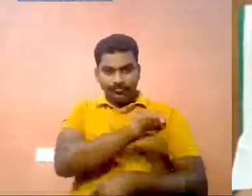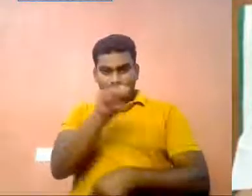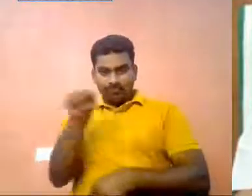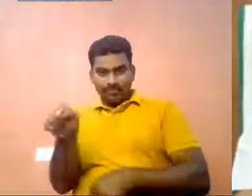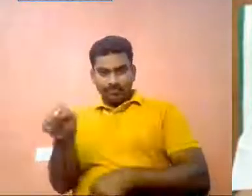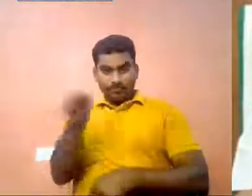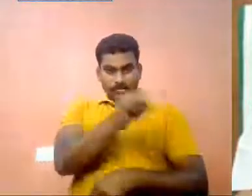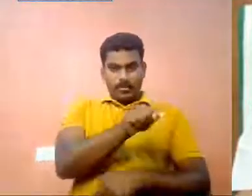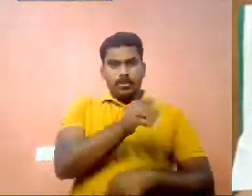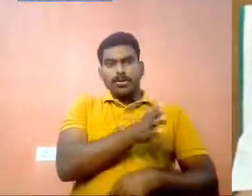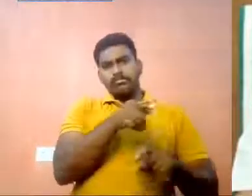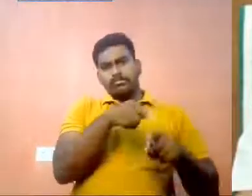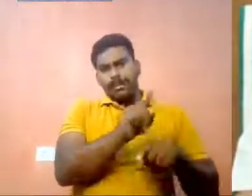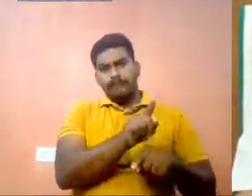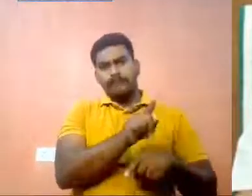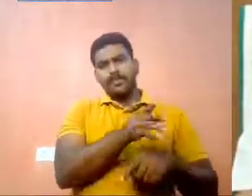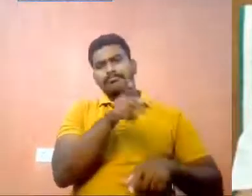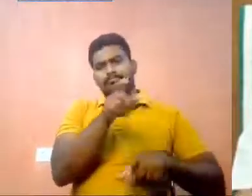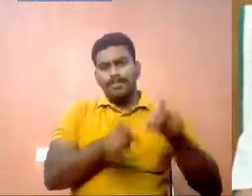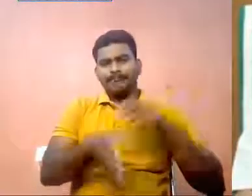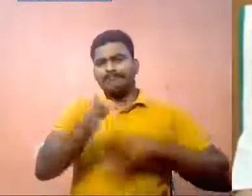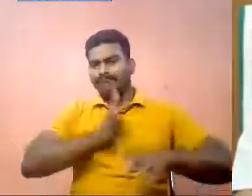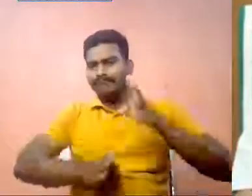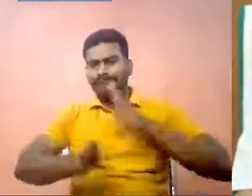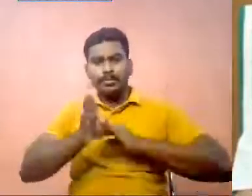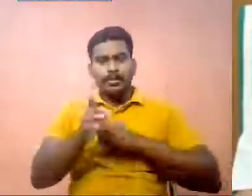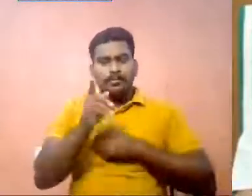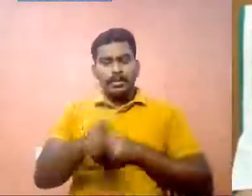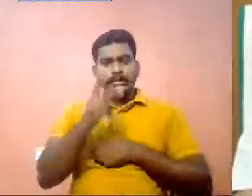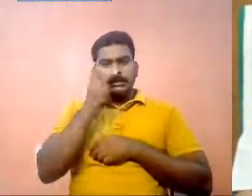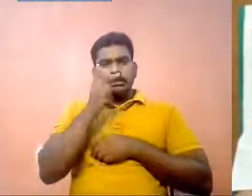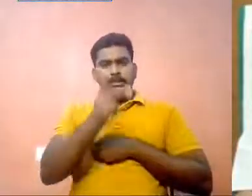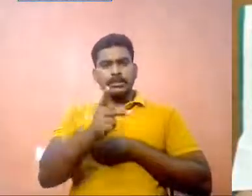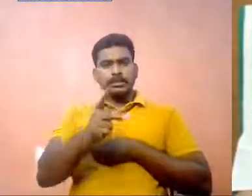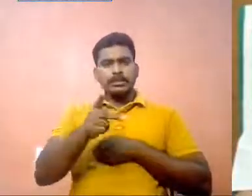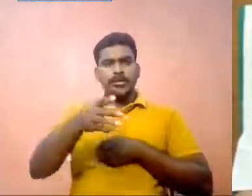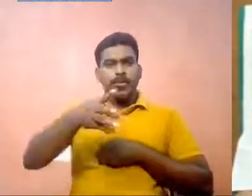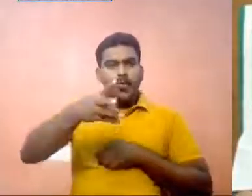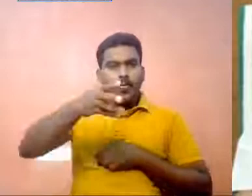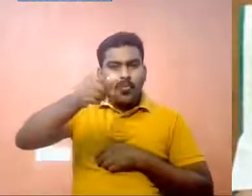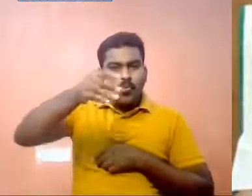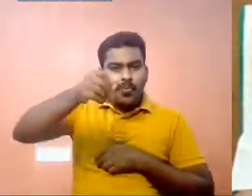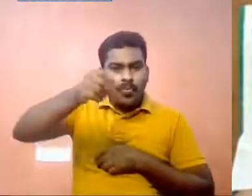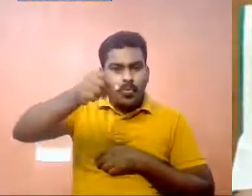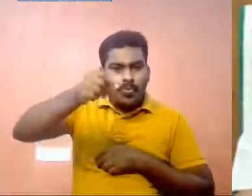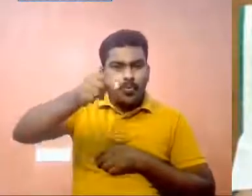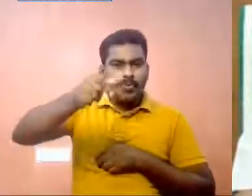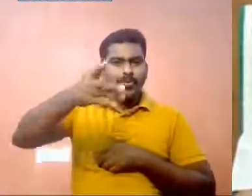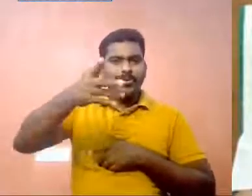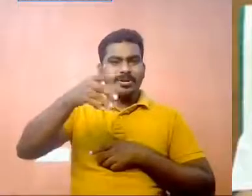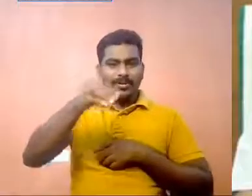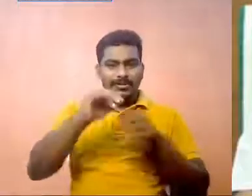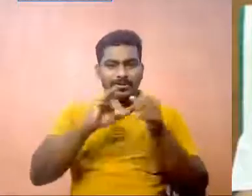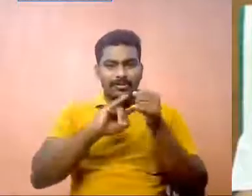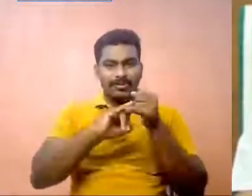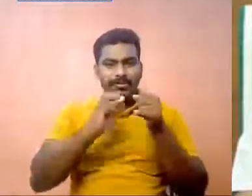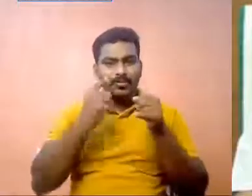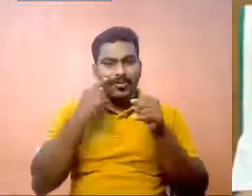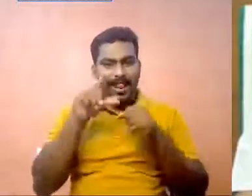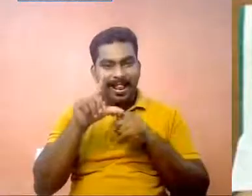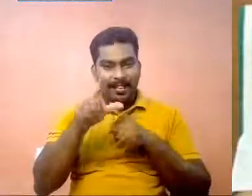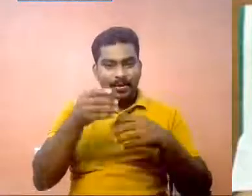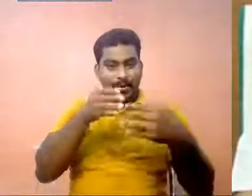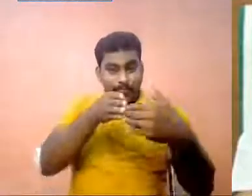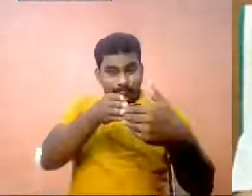മണ്ണ് കൊണ്ടുവന്നിട്ട് ഗതാഗതം തടയുന്ന സമീപനം കർണാടക സർക്കാർ സ്വീകരിക്കുകയാണ്.